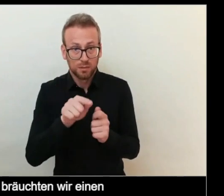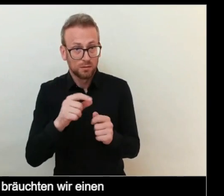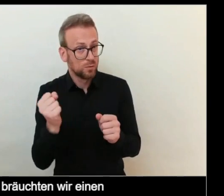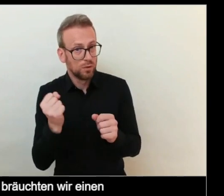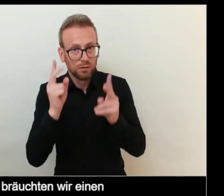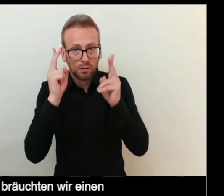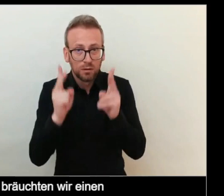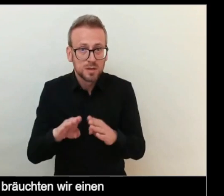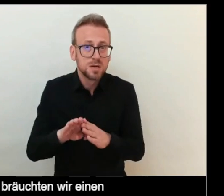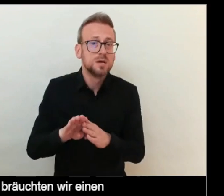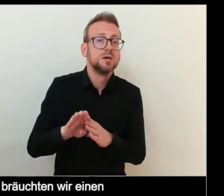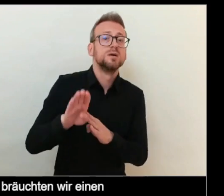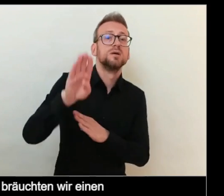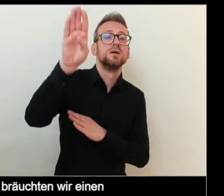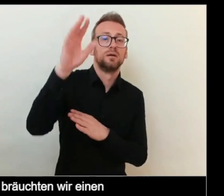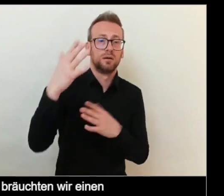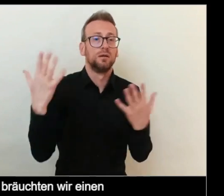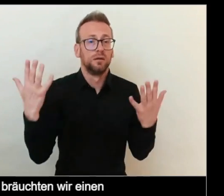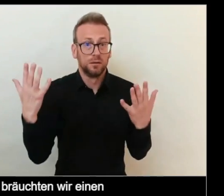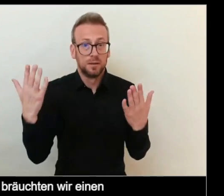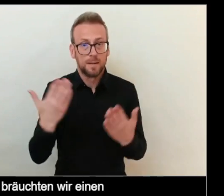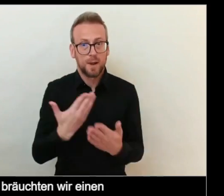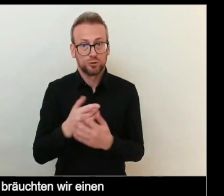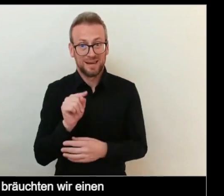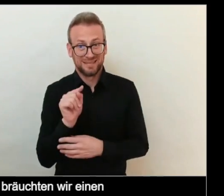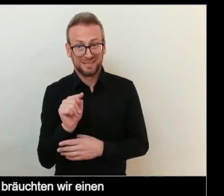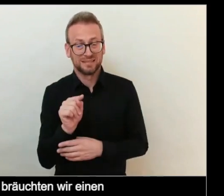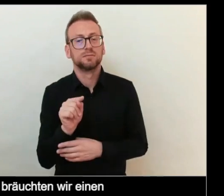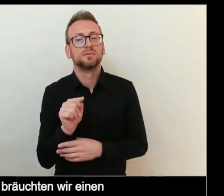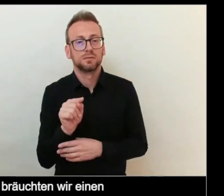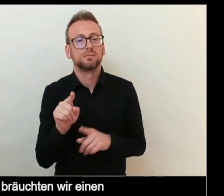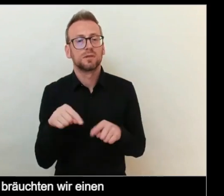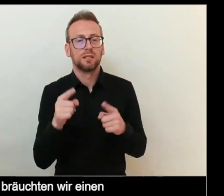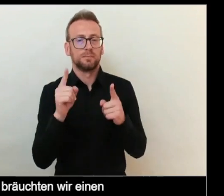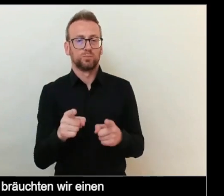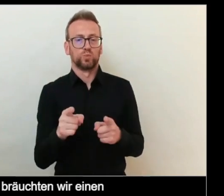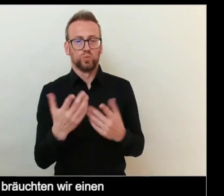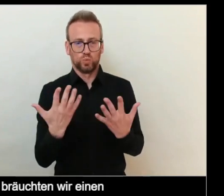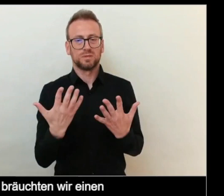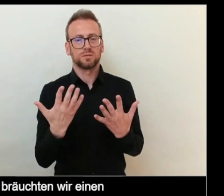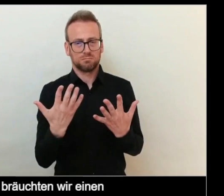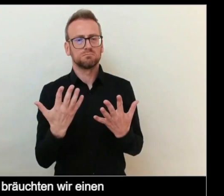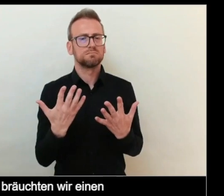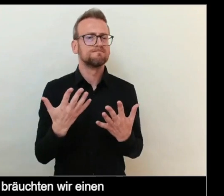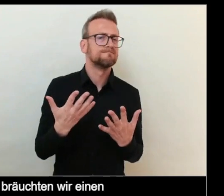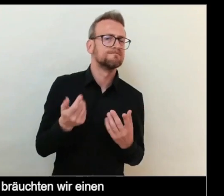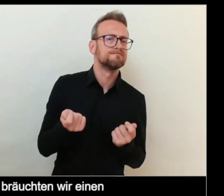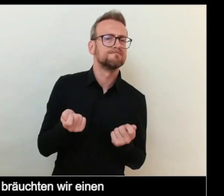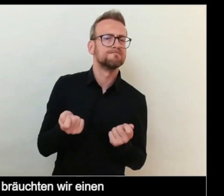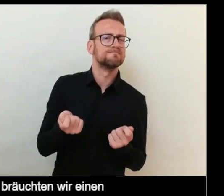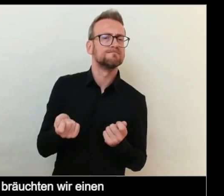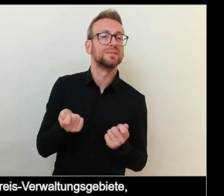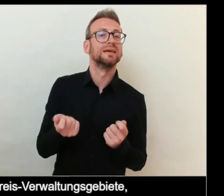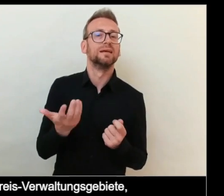Landtag sozusagen beschließen, dort ist dieses Virusvariantengebiet jetzt mit höherer Pathogenität und mit totaler Überlastung. Das